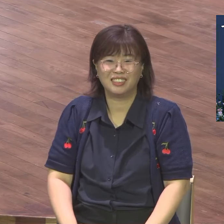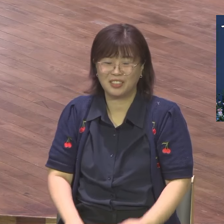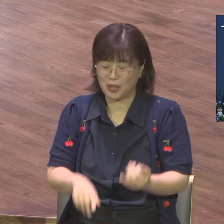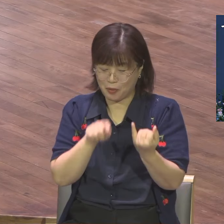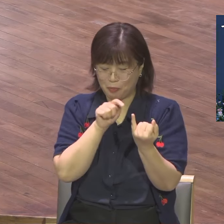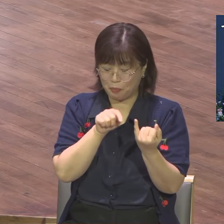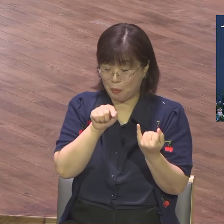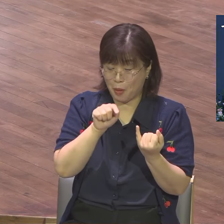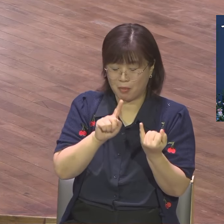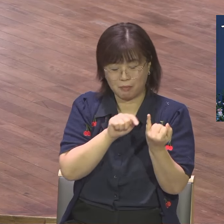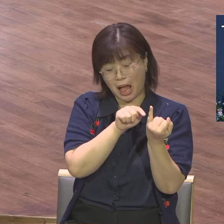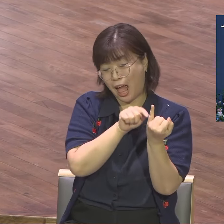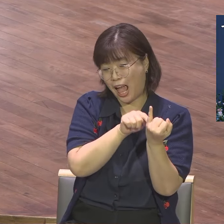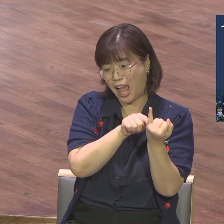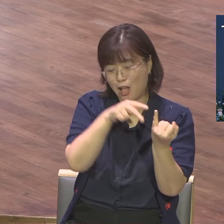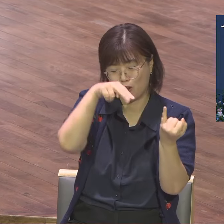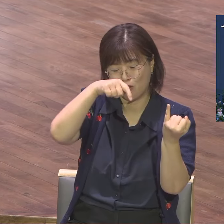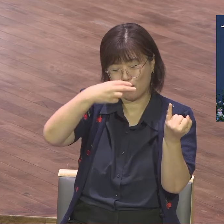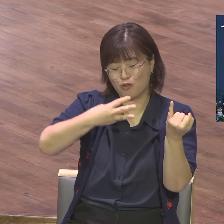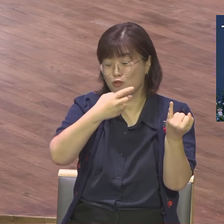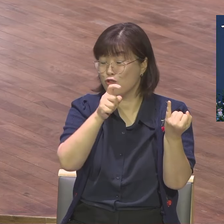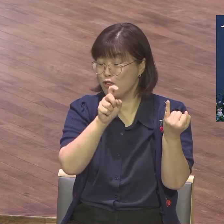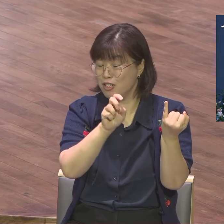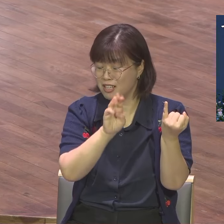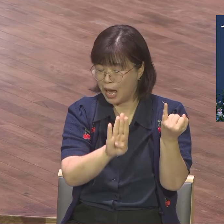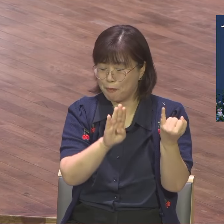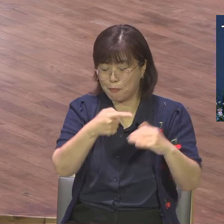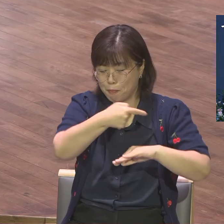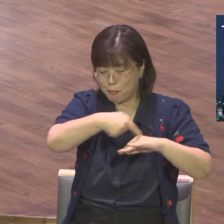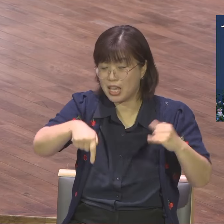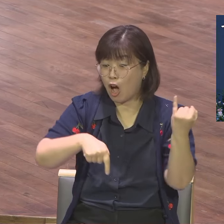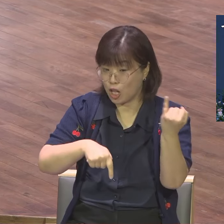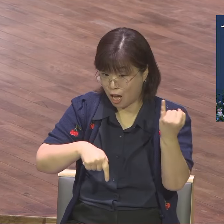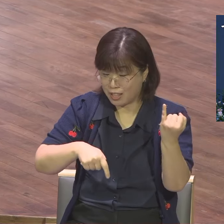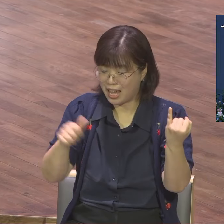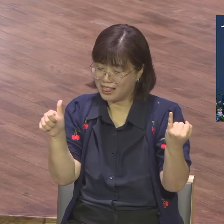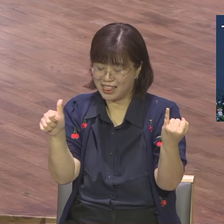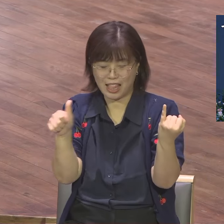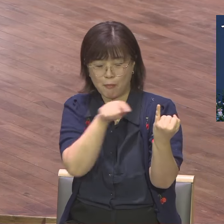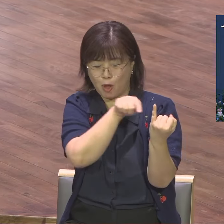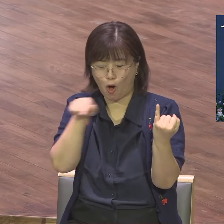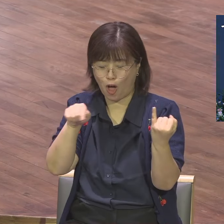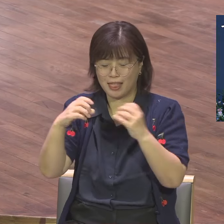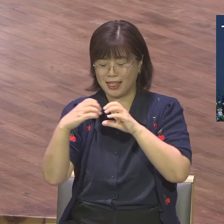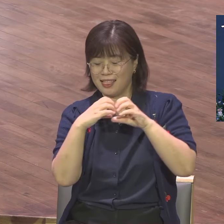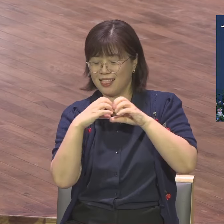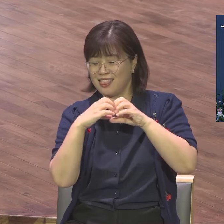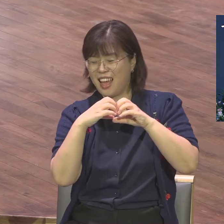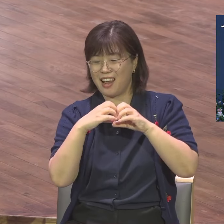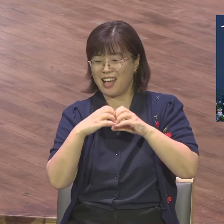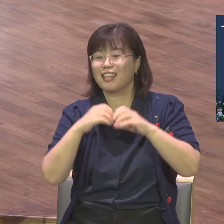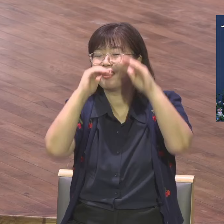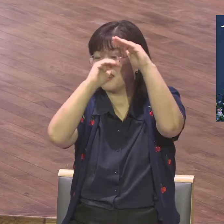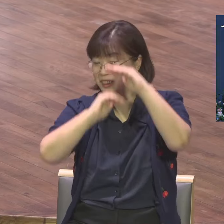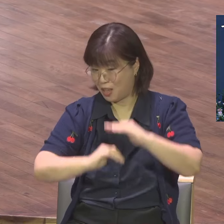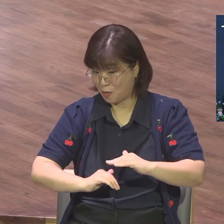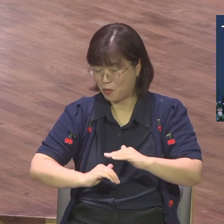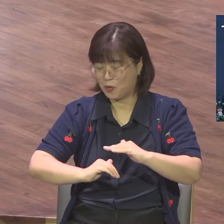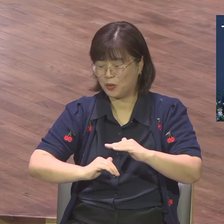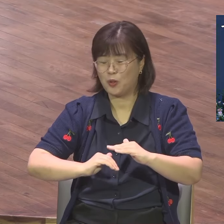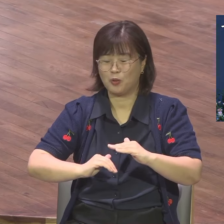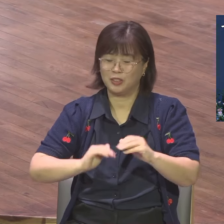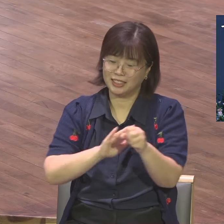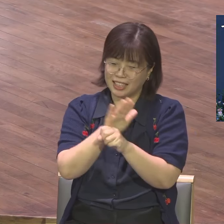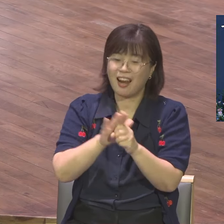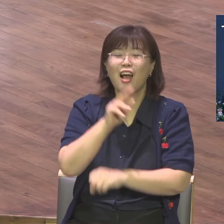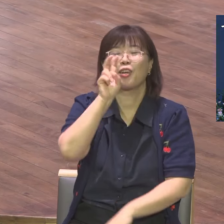여인의 이 사랑을 기록한 그러한 사랑의 노래를 기록했죠. 사랑을 그렇게